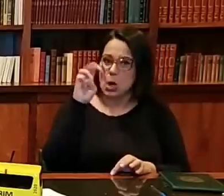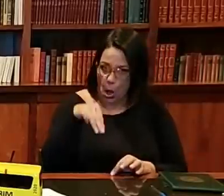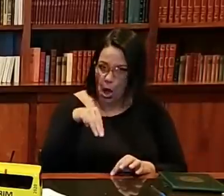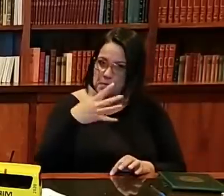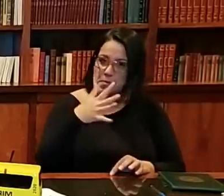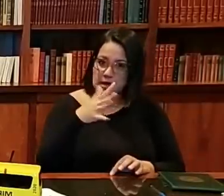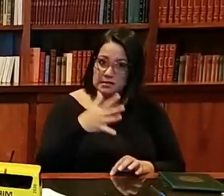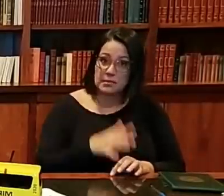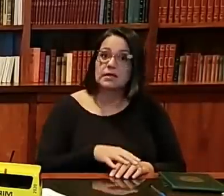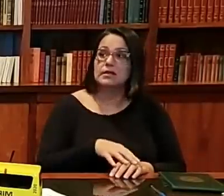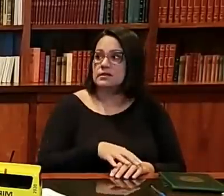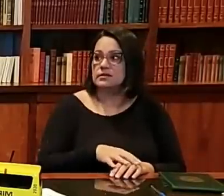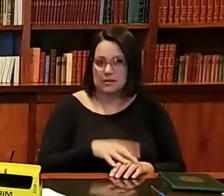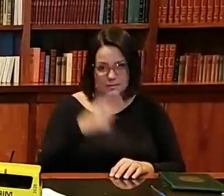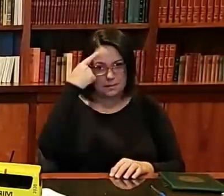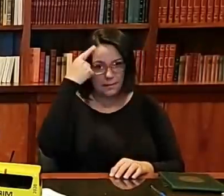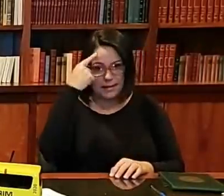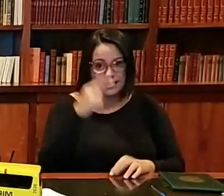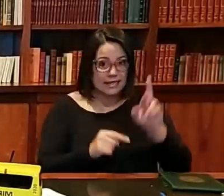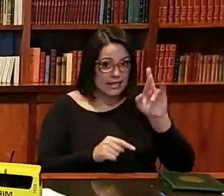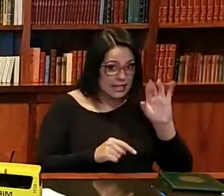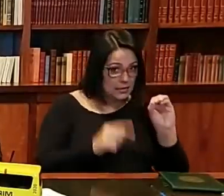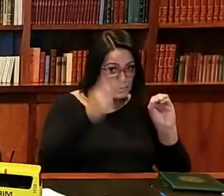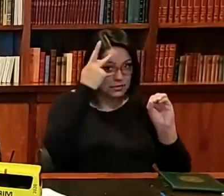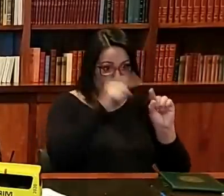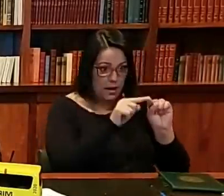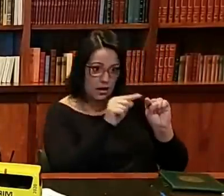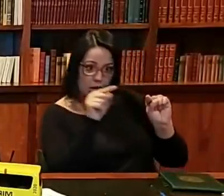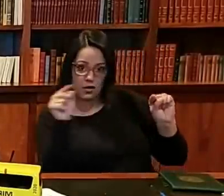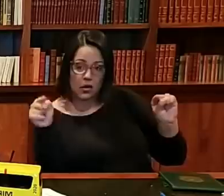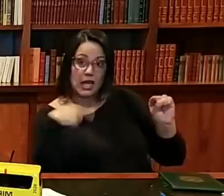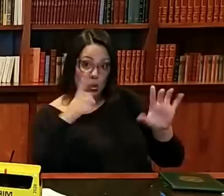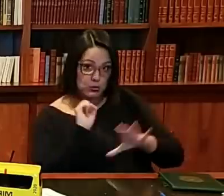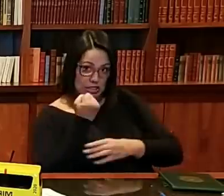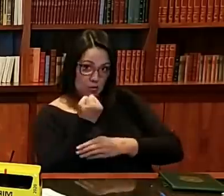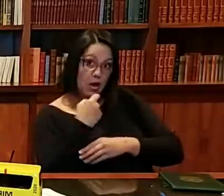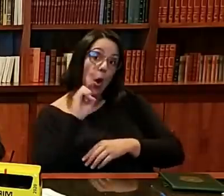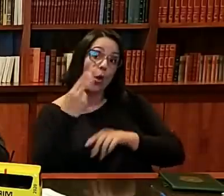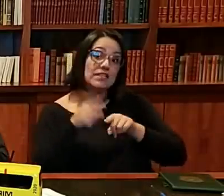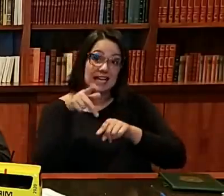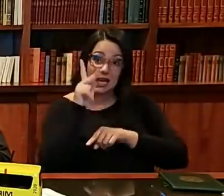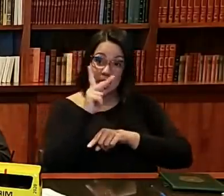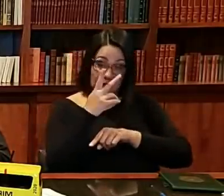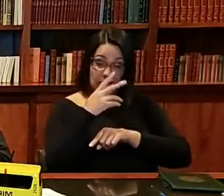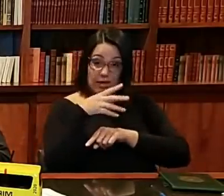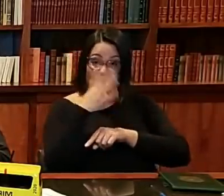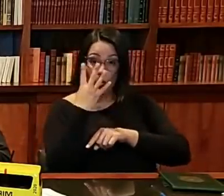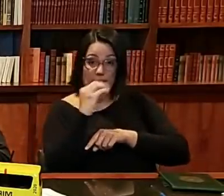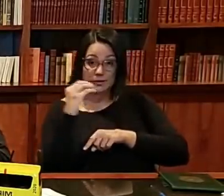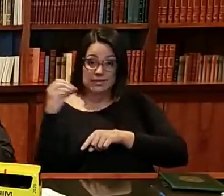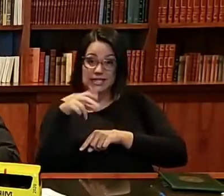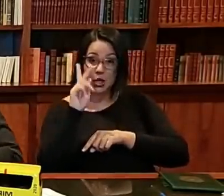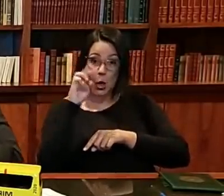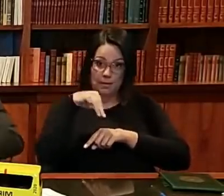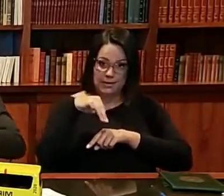né? Isso. E você levanta, imaginou 400 quilômetros. Eu tô mais seguro a 400 metros ou você a 400 quilômetros? Olha, eu acho que